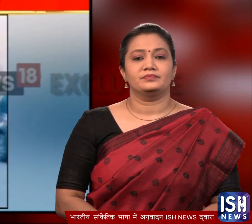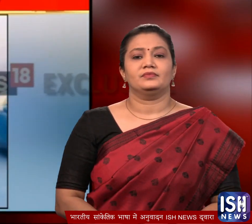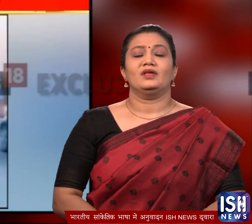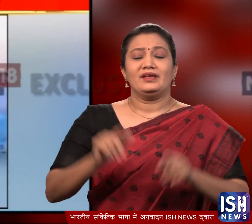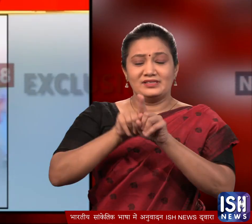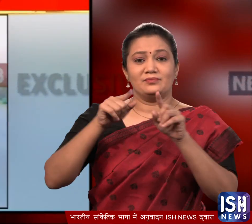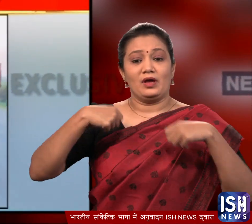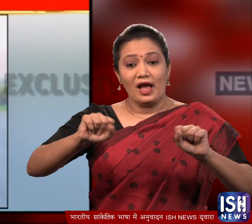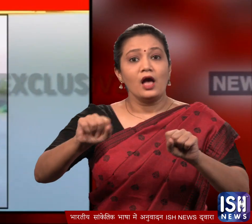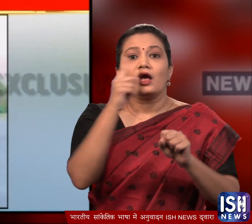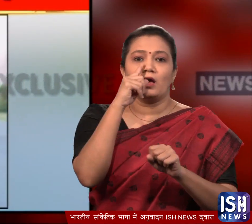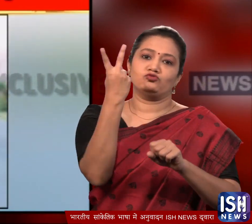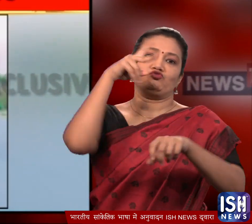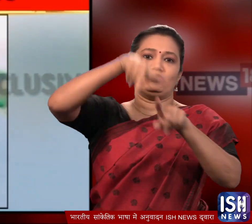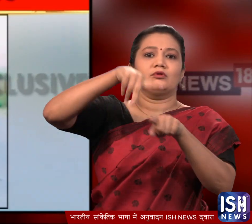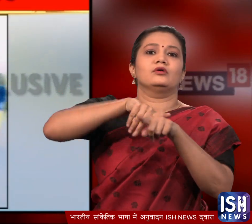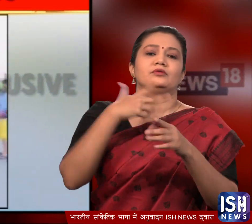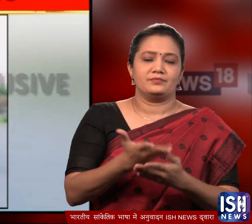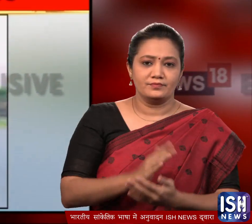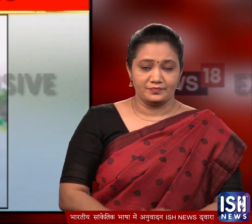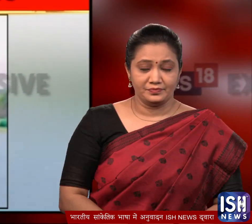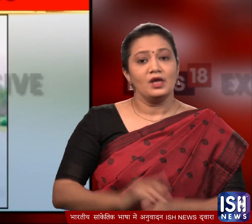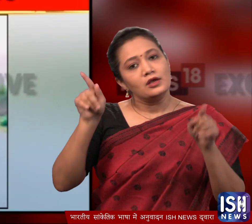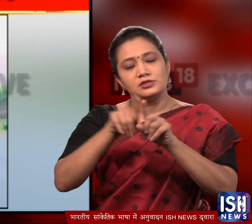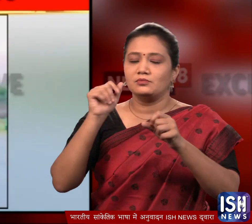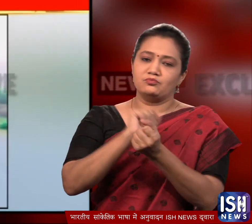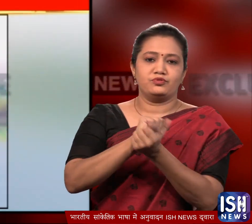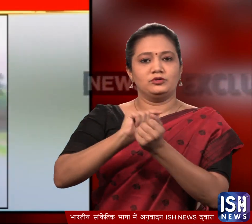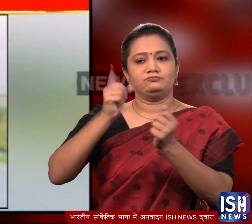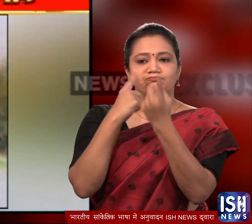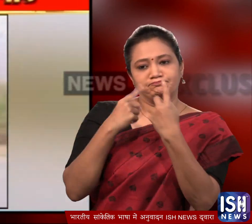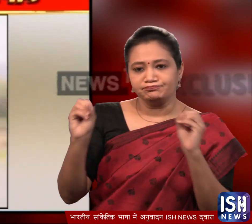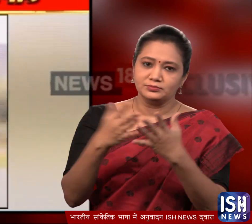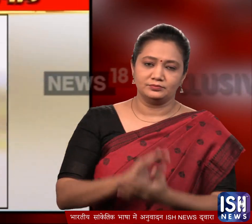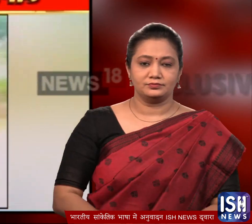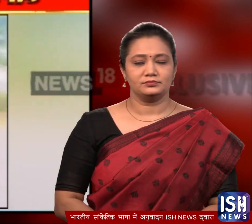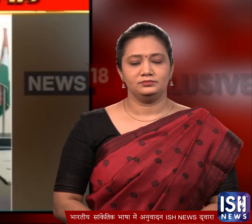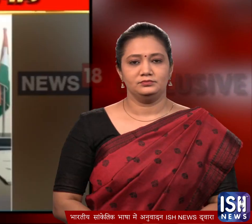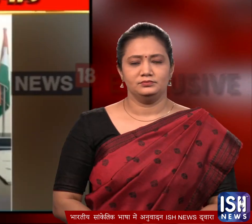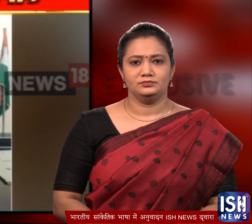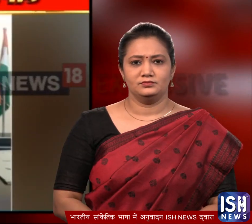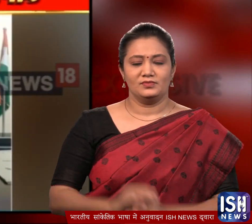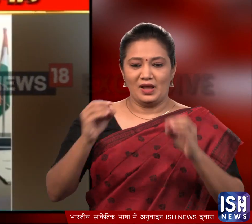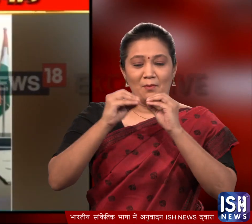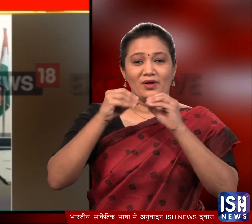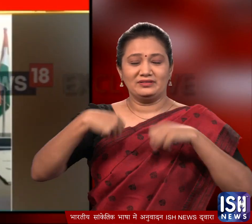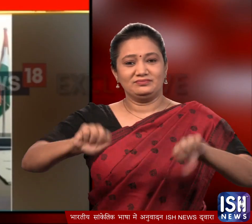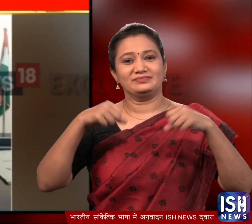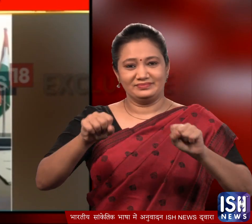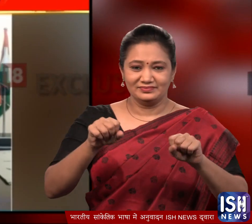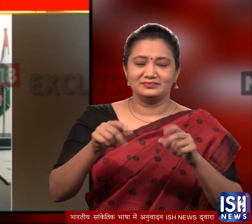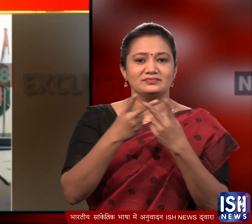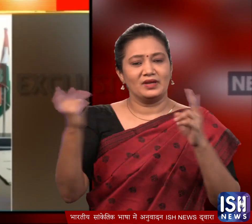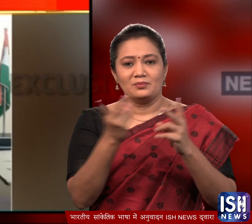जिसमें मोटरसाइकिल पर सवार 2 लड़कियां ऐसा करती दिखी। उनके खिलाफ भी पुलिस ने कार्रवाई की। बुलेट का ही चालान